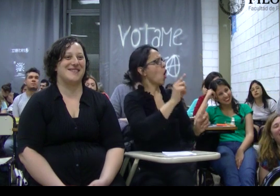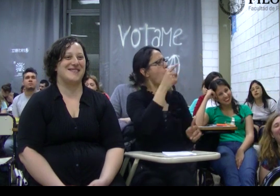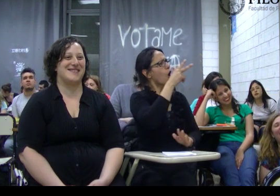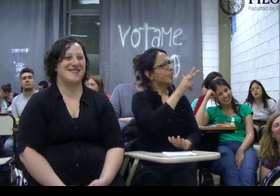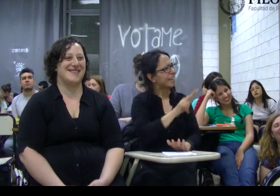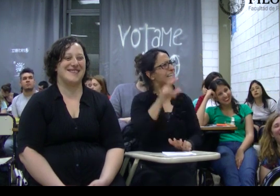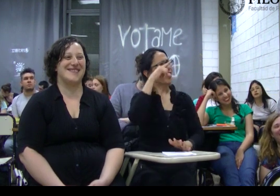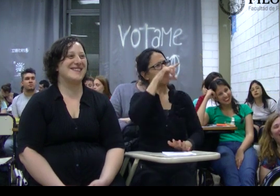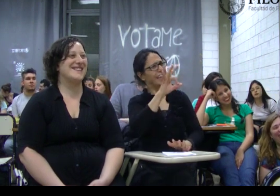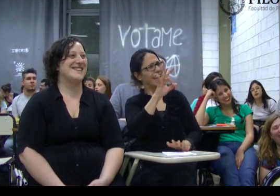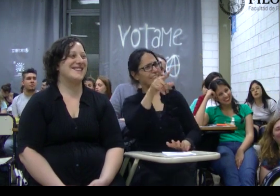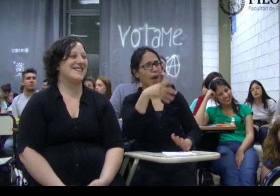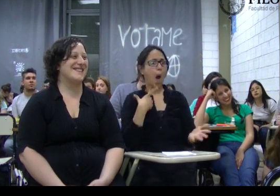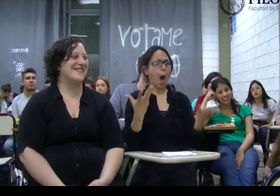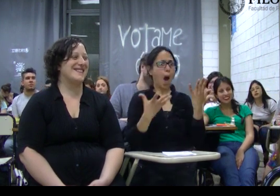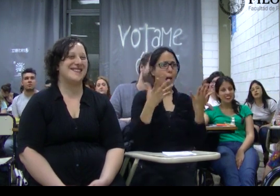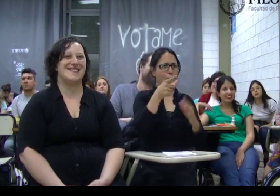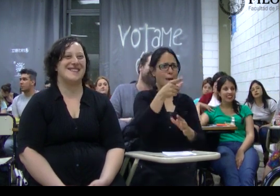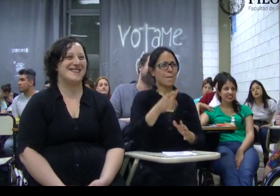370.